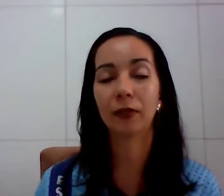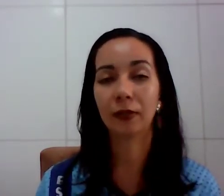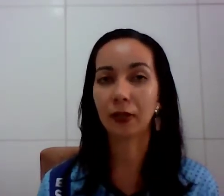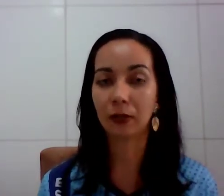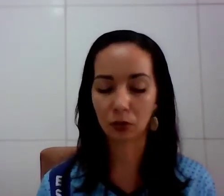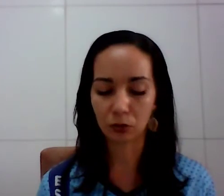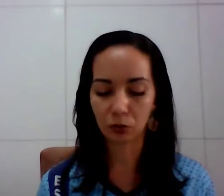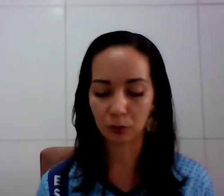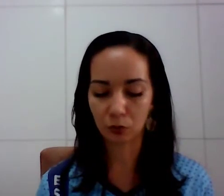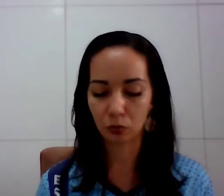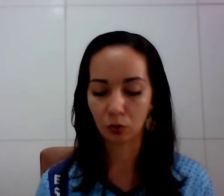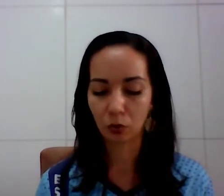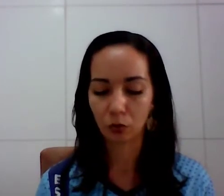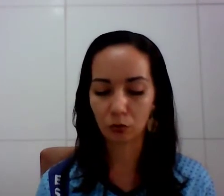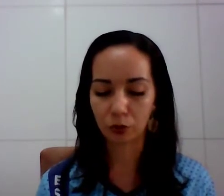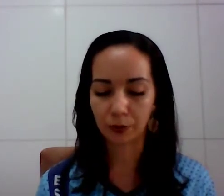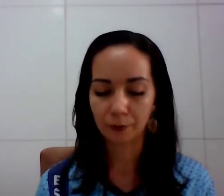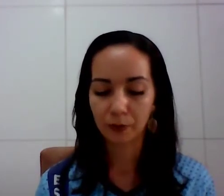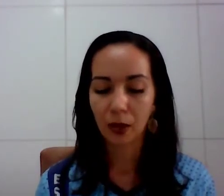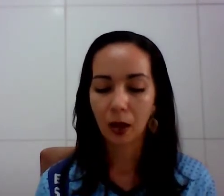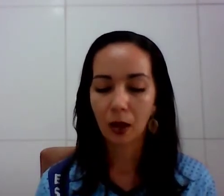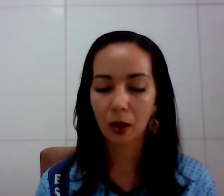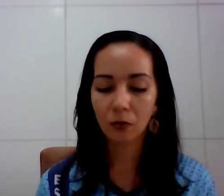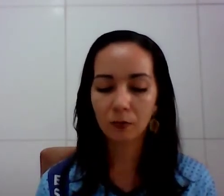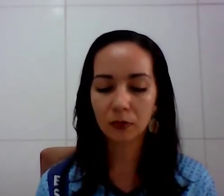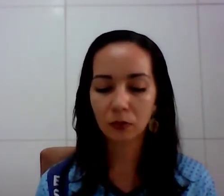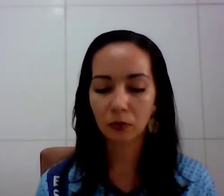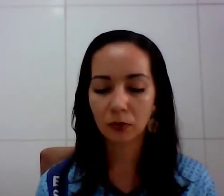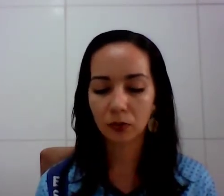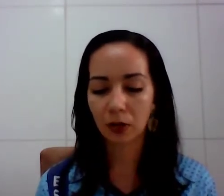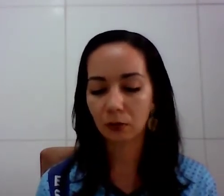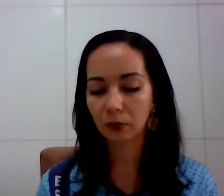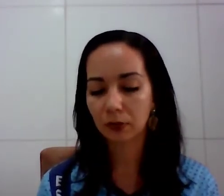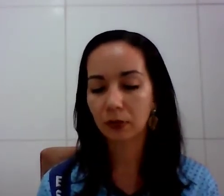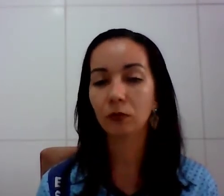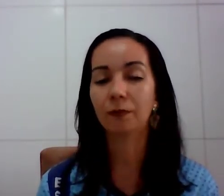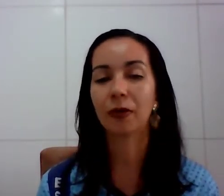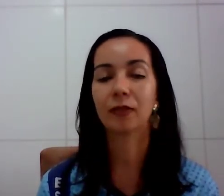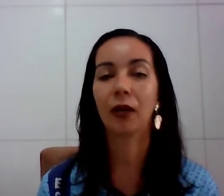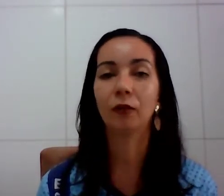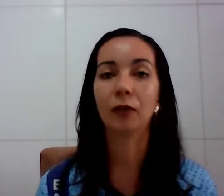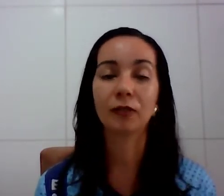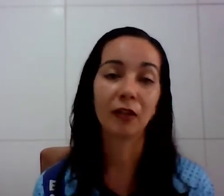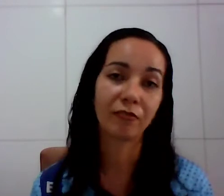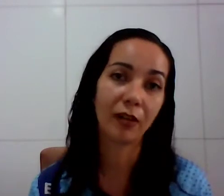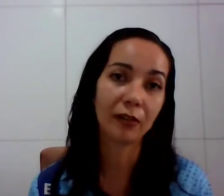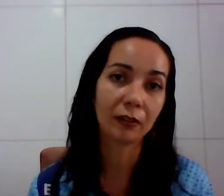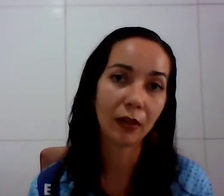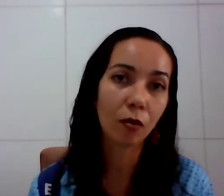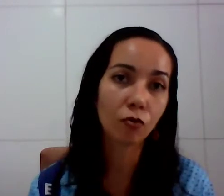Contemporânea, que é a que nós estamos hoje. Algumas coisas que aconteceram no passado, elas refletem até